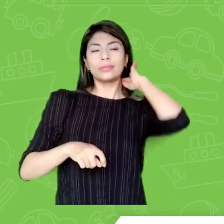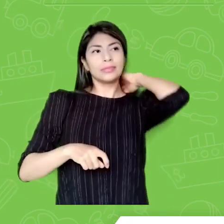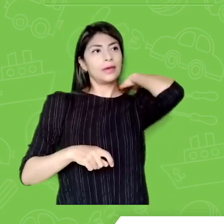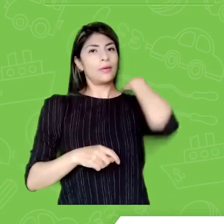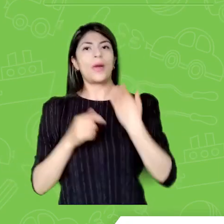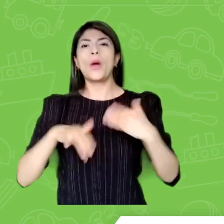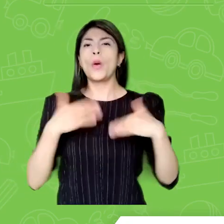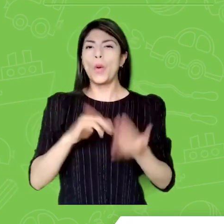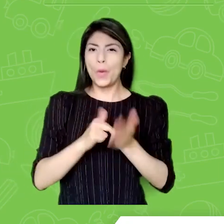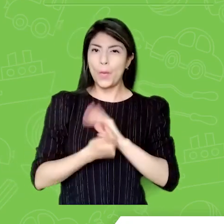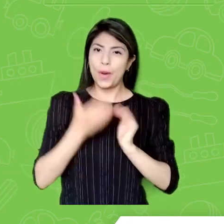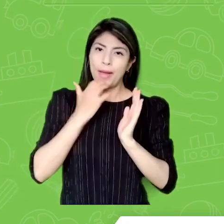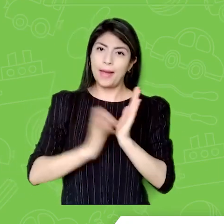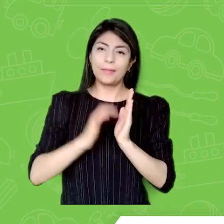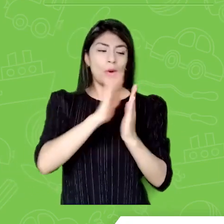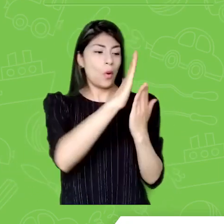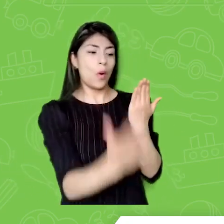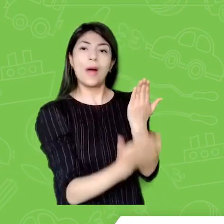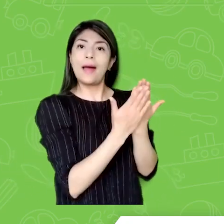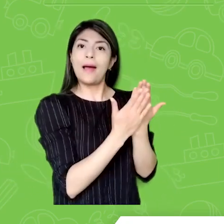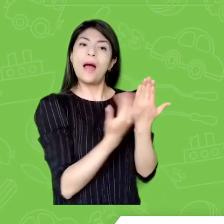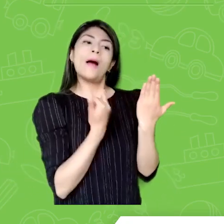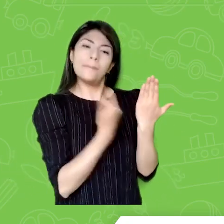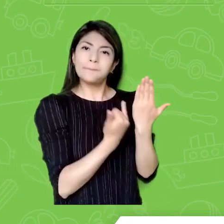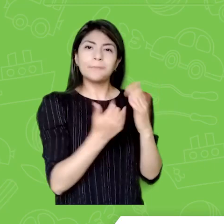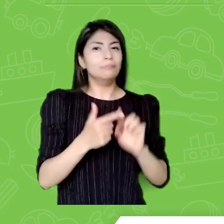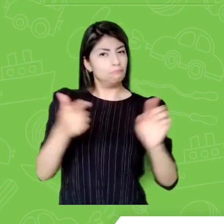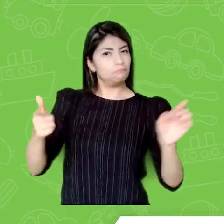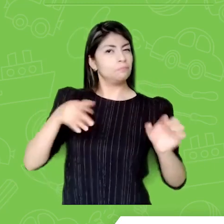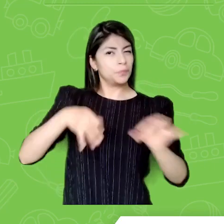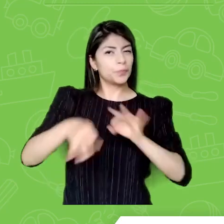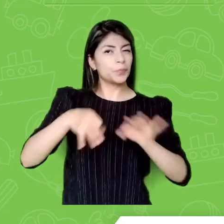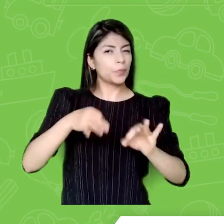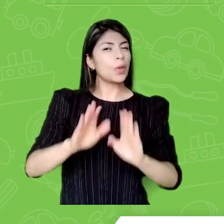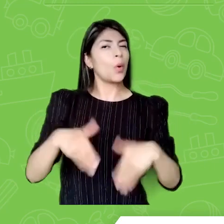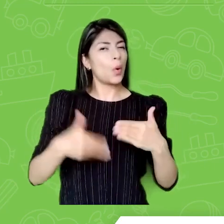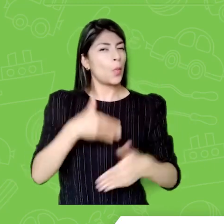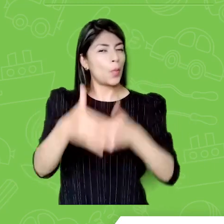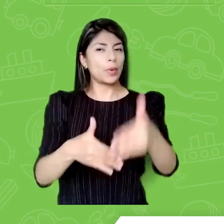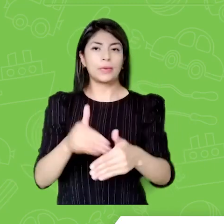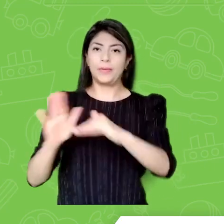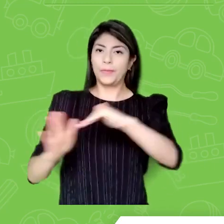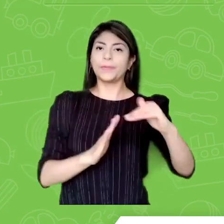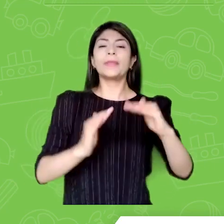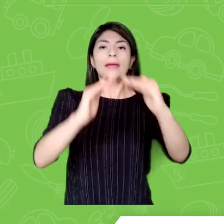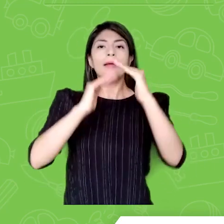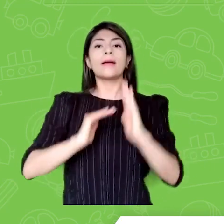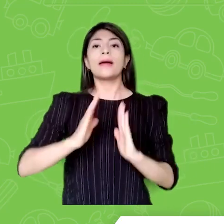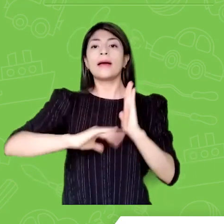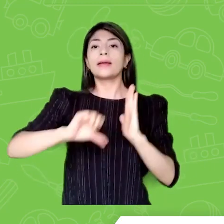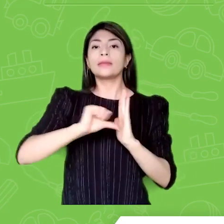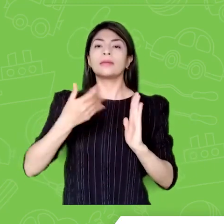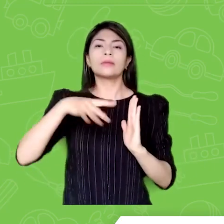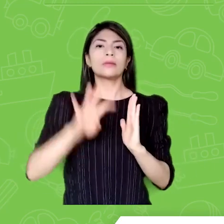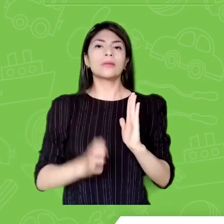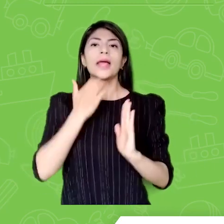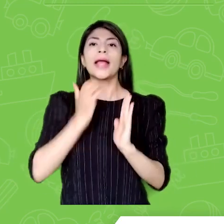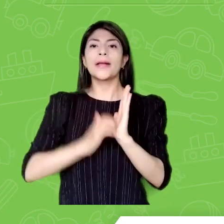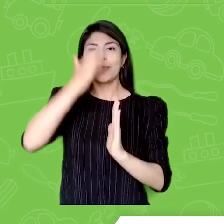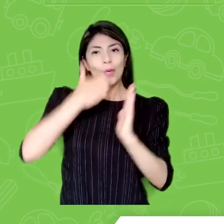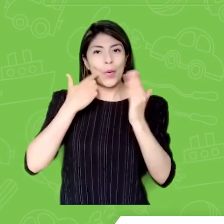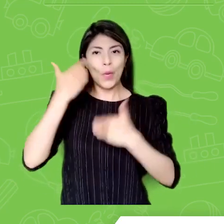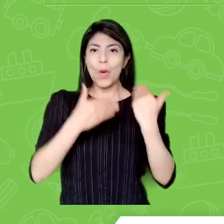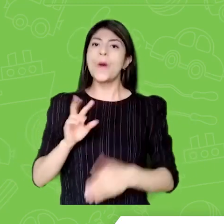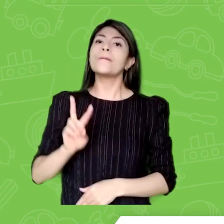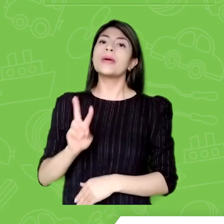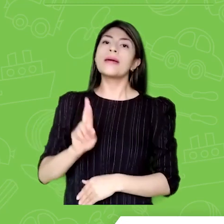estas pruebas debe ser consultada en los correspondientes apartes del anexo del presente acuerdo. Artículo 19.